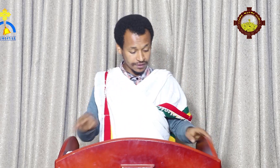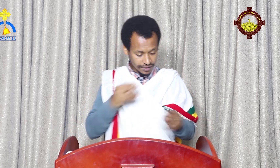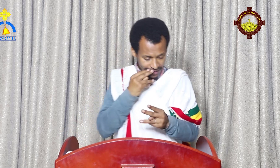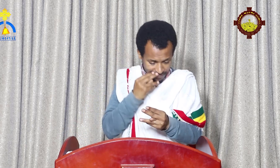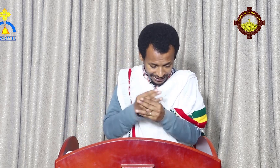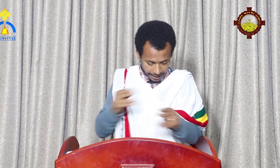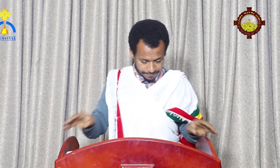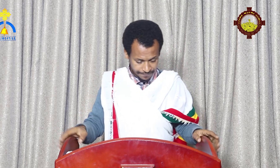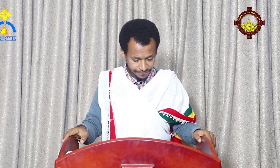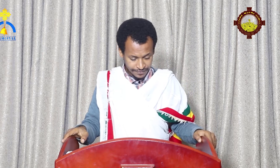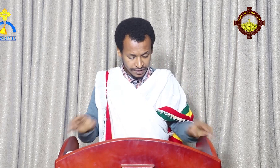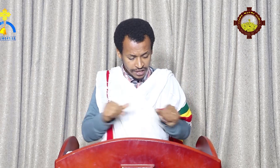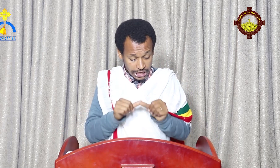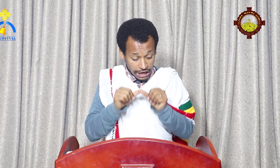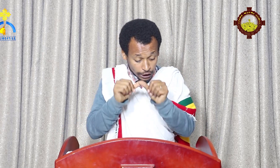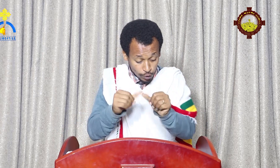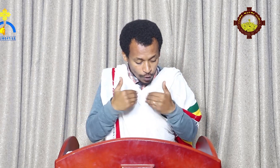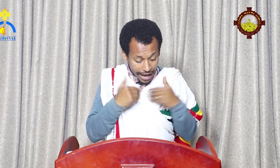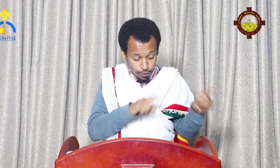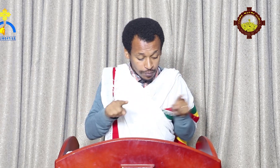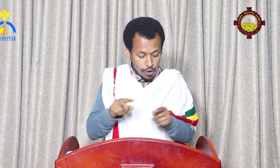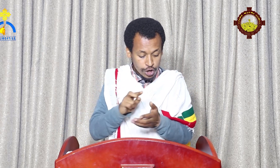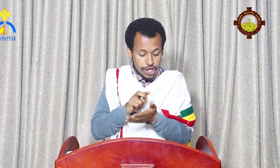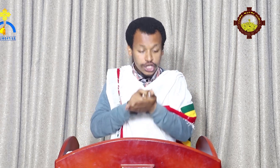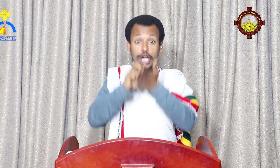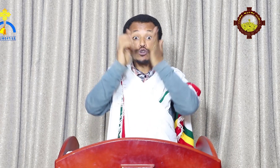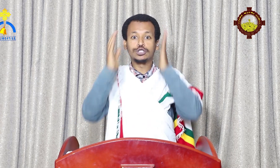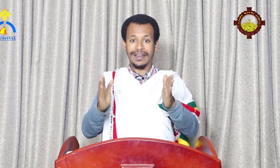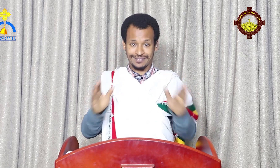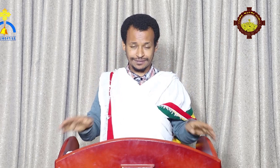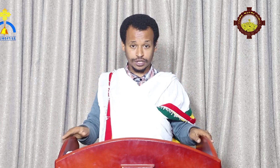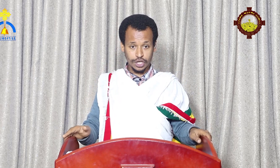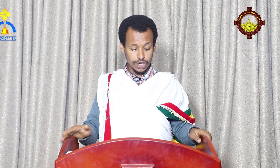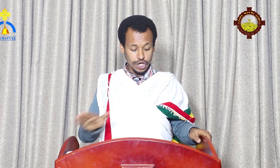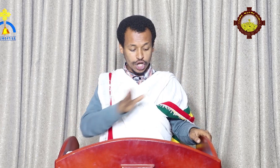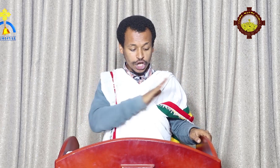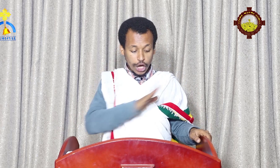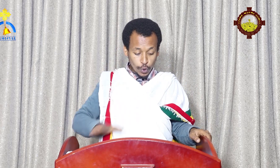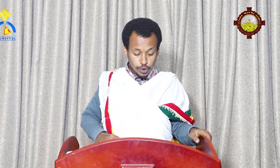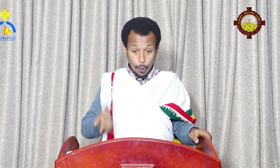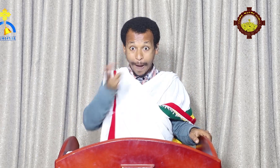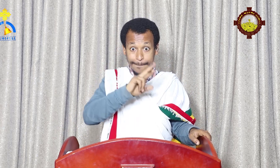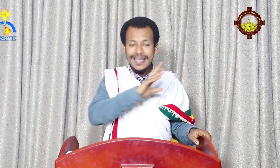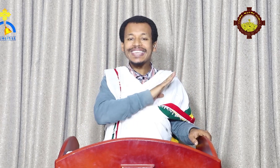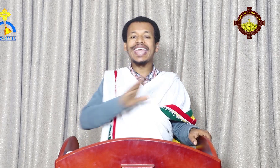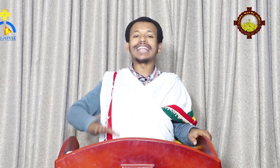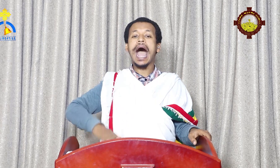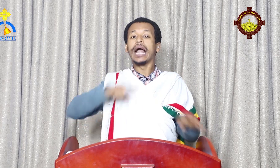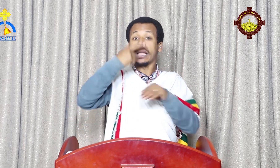መልካም ቀጥሎ ያለው ደግሞ የቅዱሳን ጌቶች ወይም ጌታ